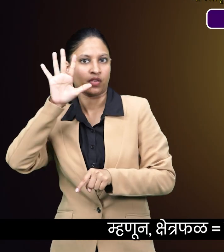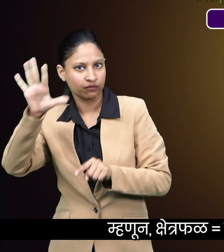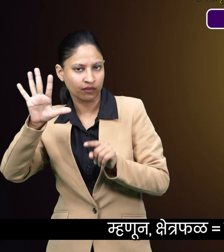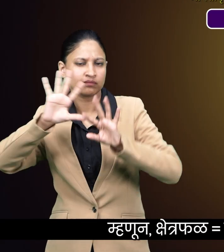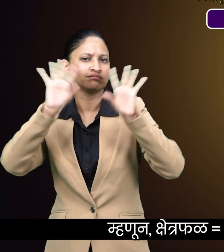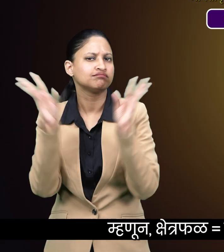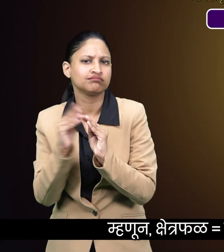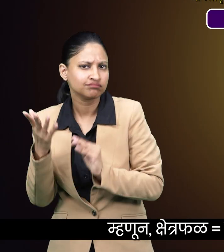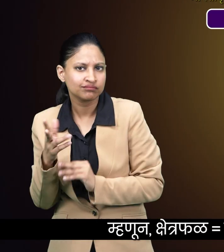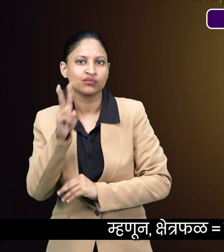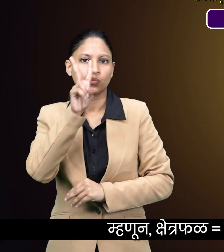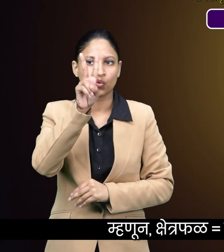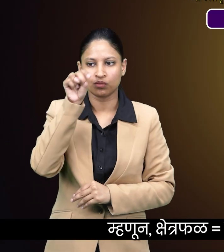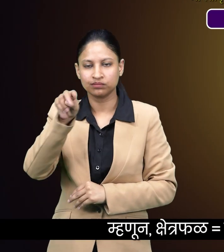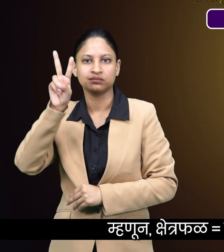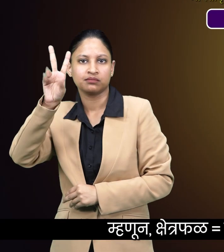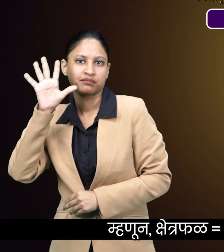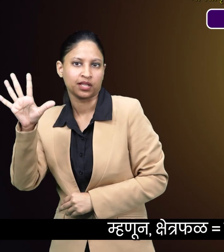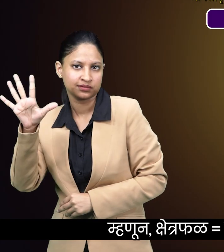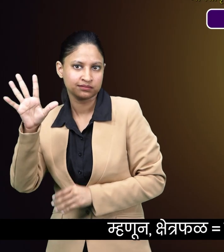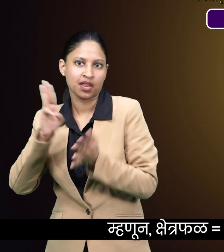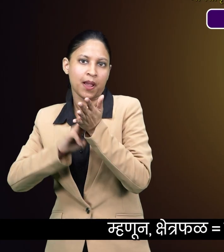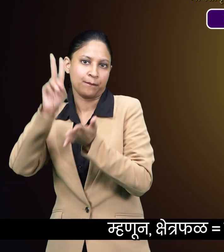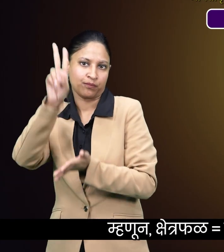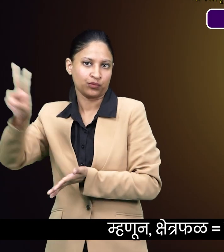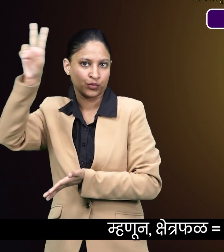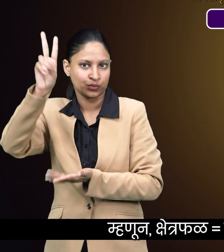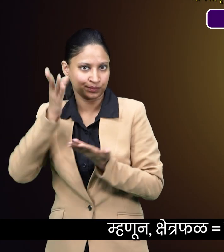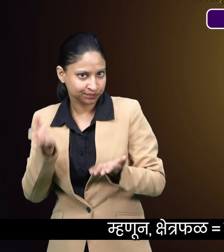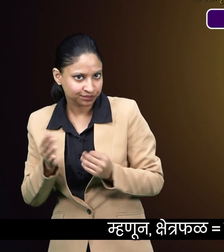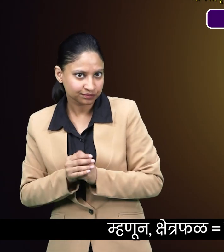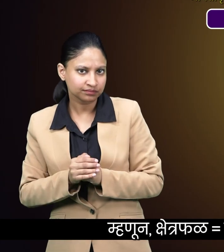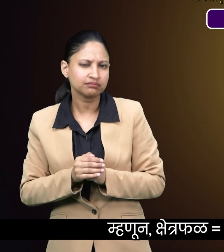बरोबर 2.25 चौकोनी मीटर.